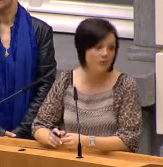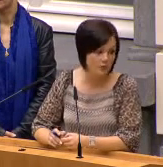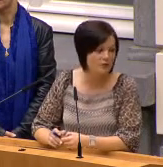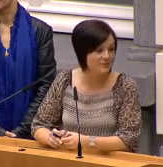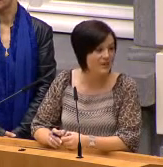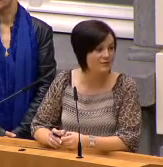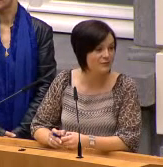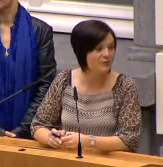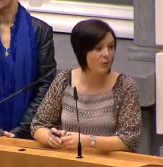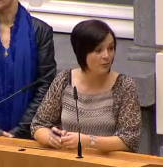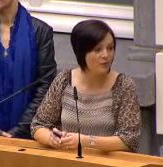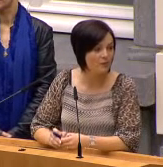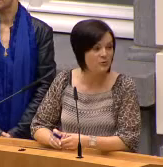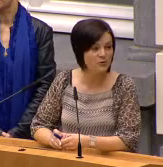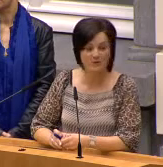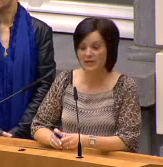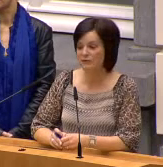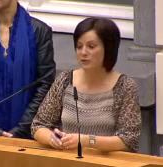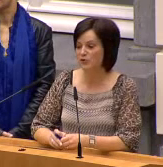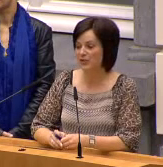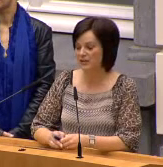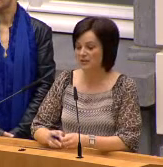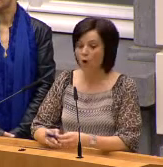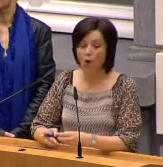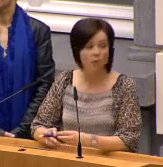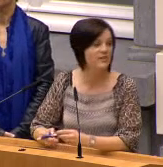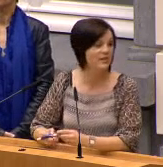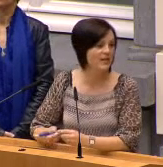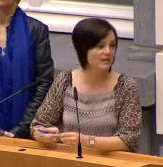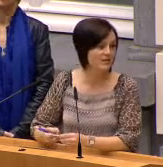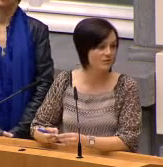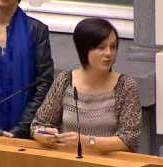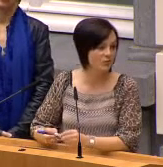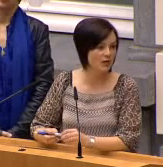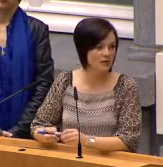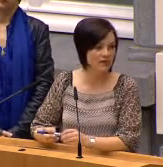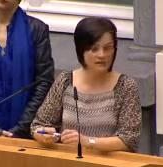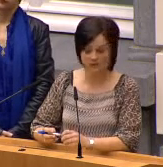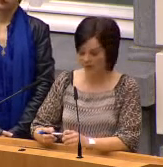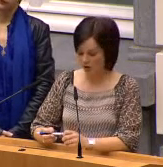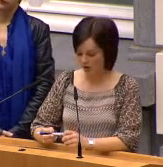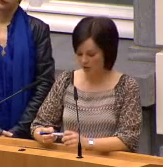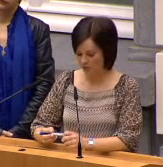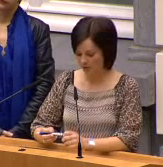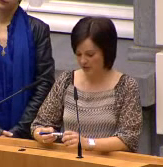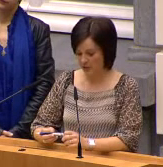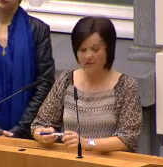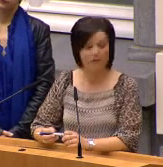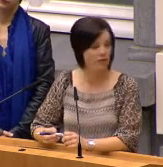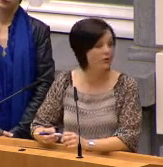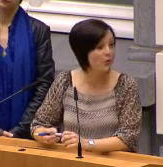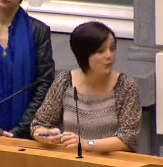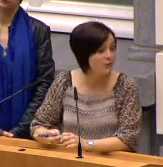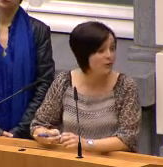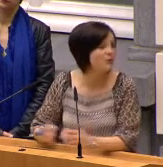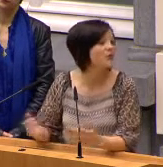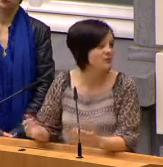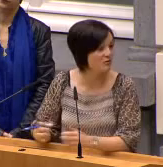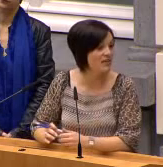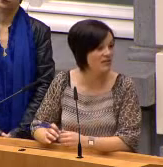zullen dit blijven opvolgen, we zullen er blijven voor strijden om die gelijke kansen ook op alle vlakken te realiseren. En vooral ook opvolgen wat de resultaten nu